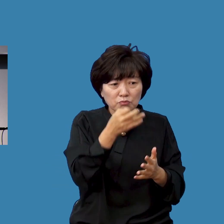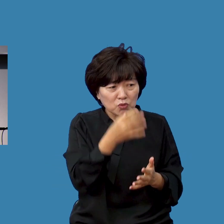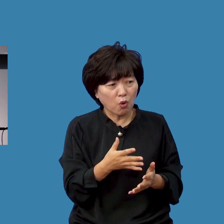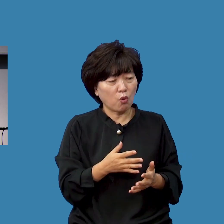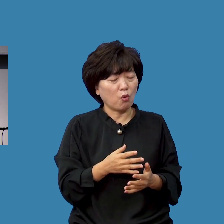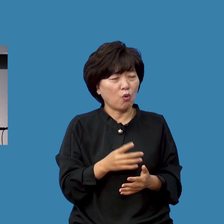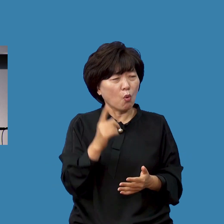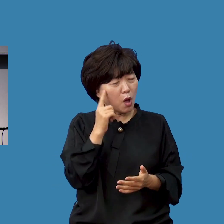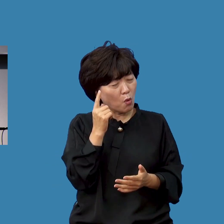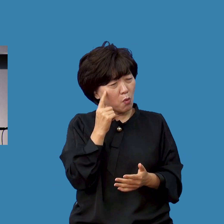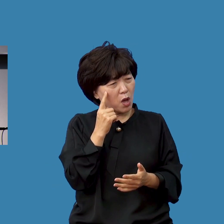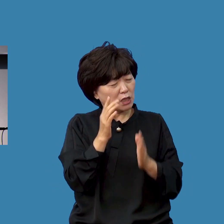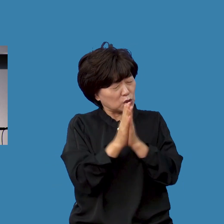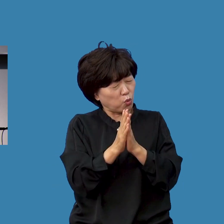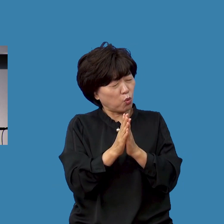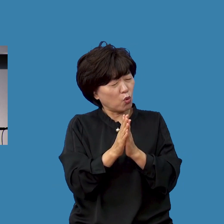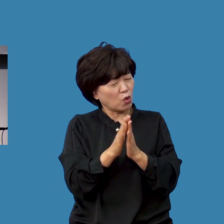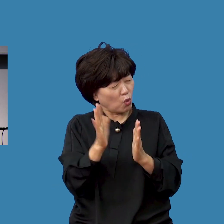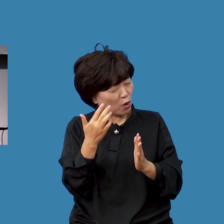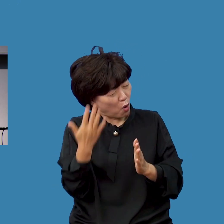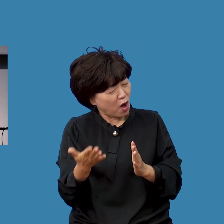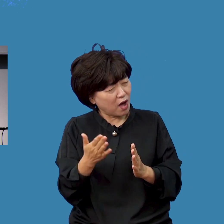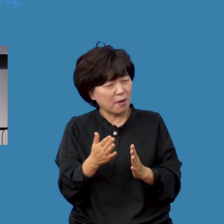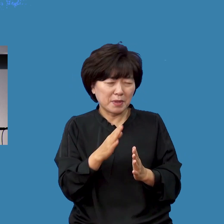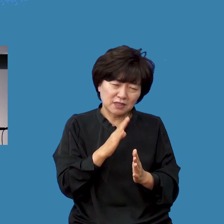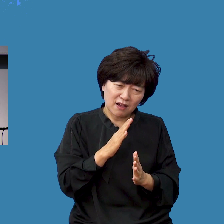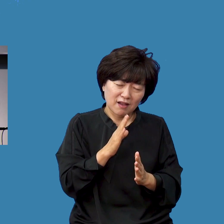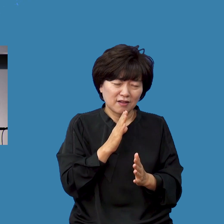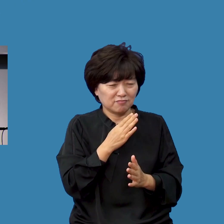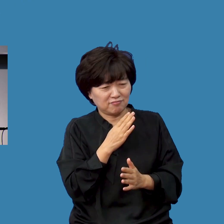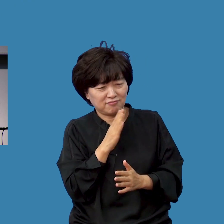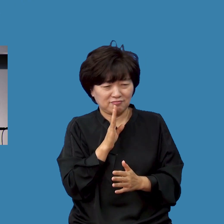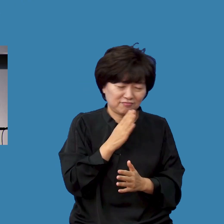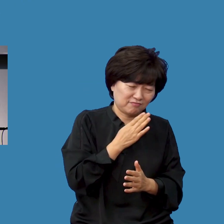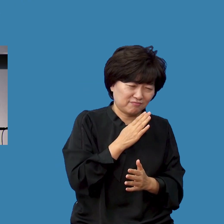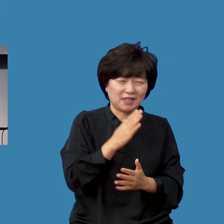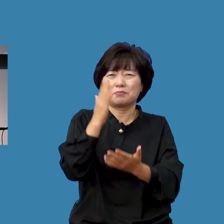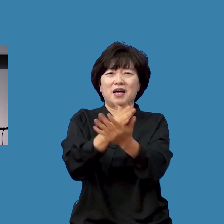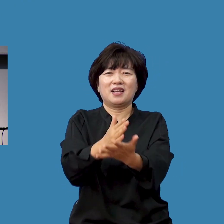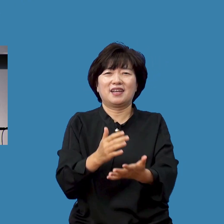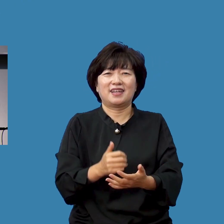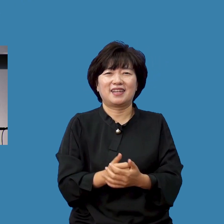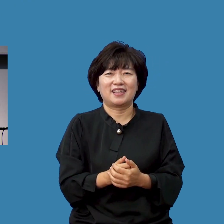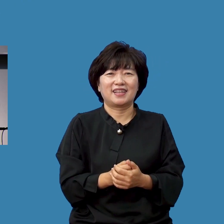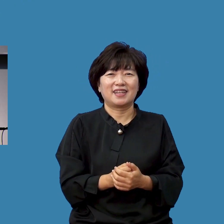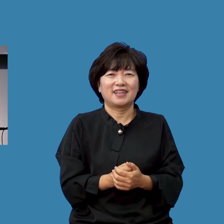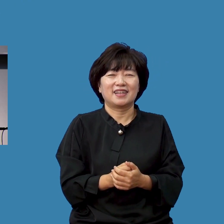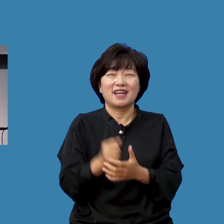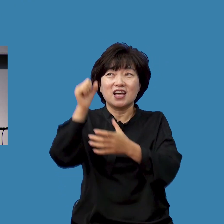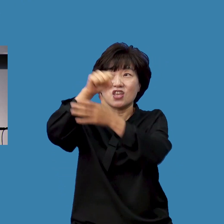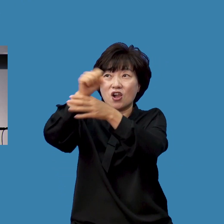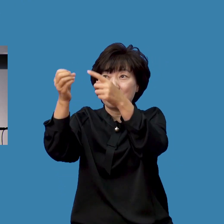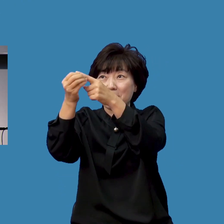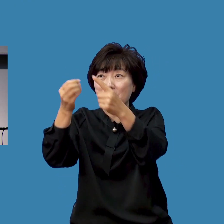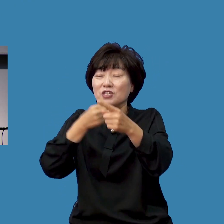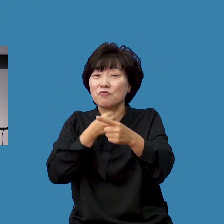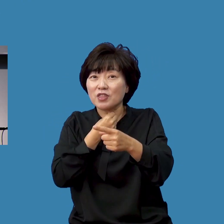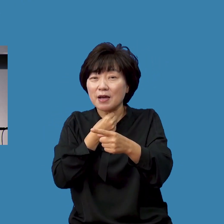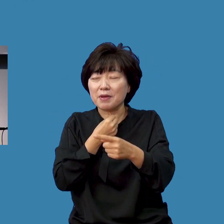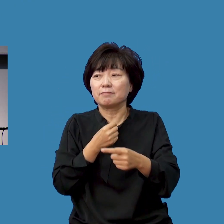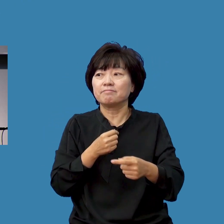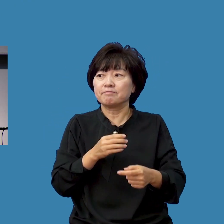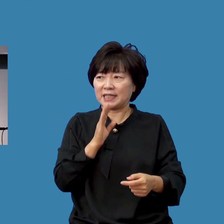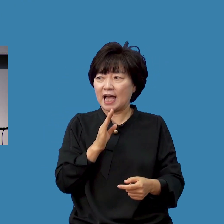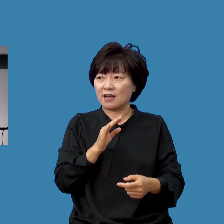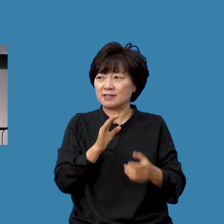힘들어지는 것 같고 이거 뭐지? 이거 정말 잘 되는 거야? 뭐 어쩌는 거야? 이렇게 흔들리시면 안 돼요. 네, 진짜 열매를 보기 원한다면